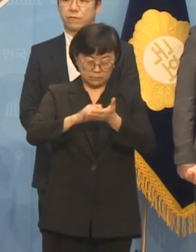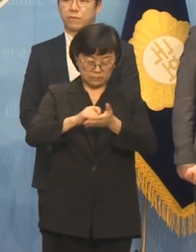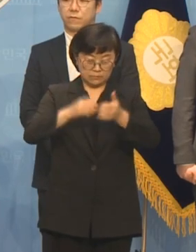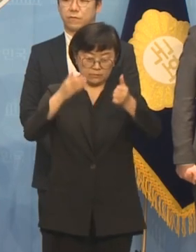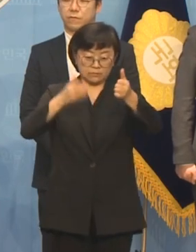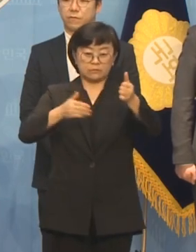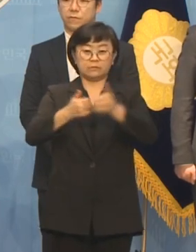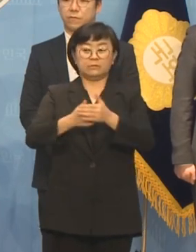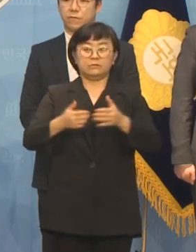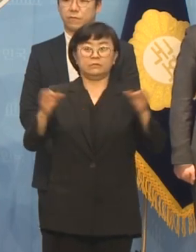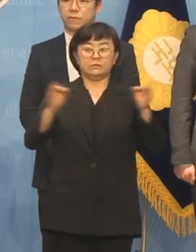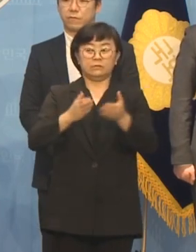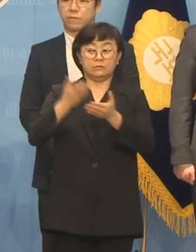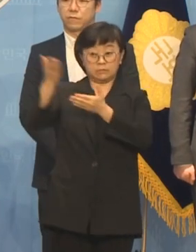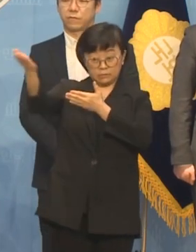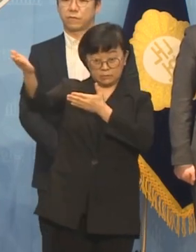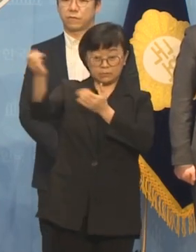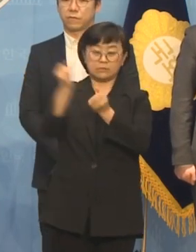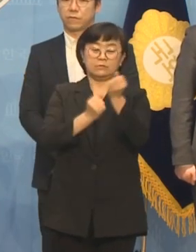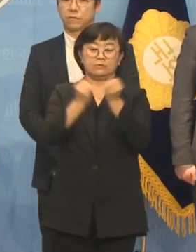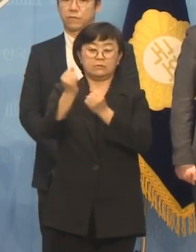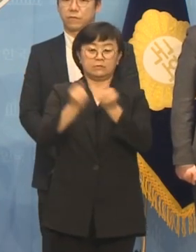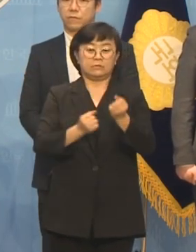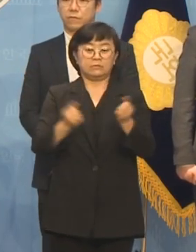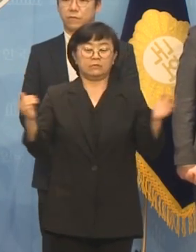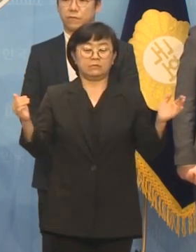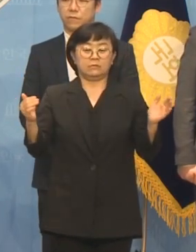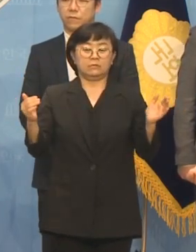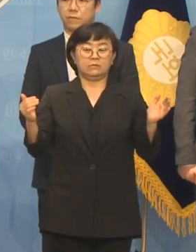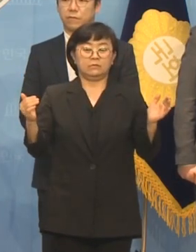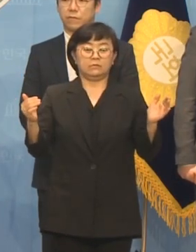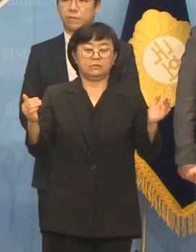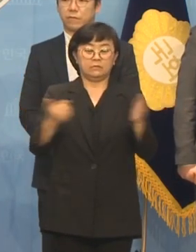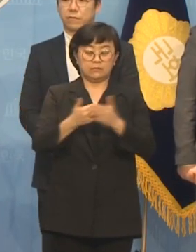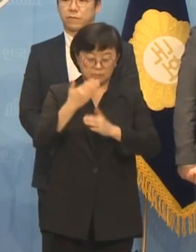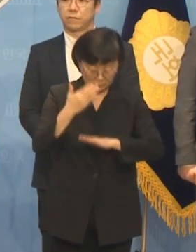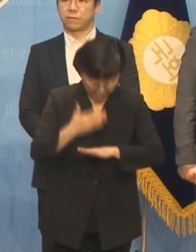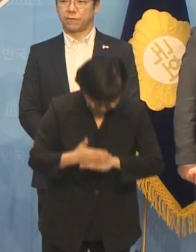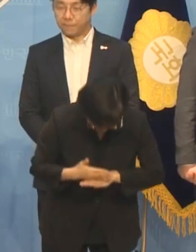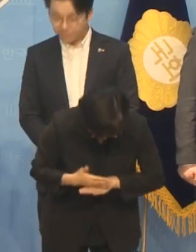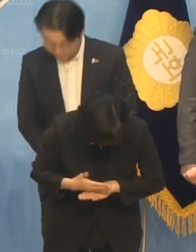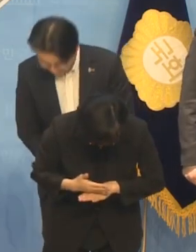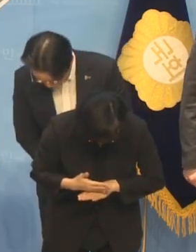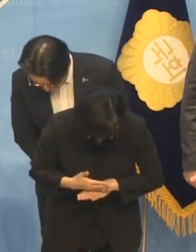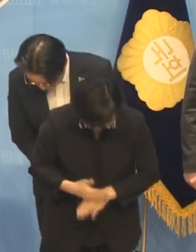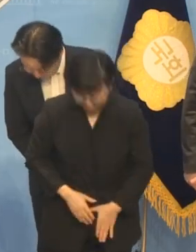궁금한 사항은 잠시 후 백브리핑을 통해서 말씀드리도록 하겠습니다. 예, 감사합니다.